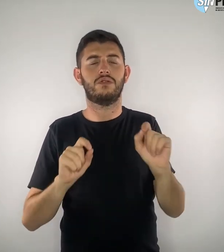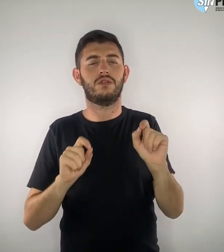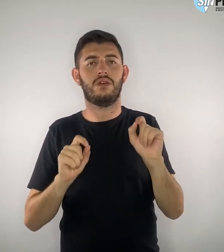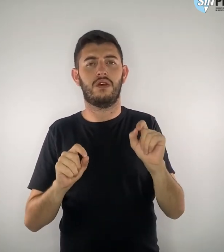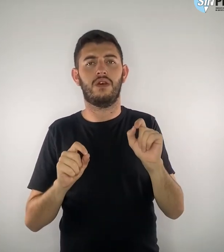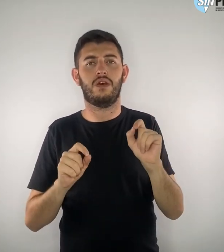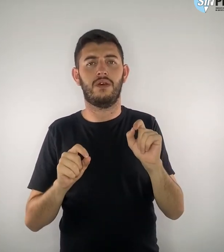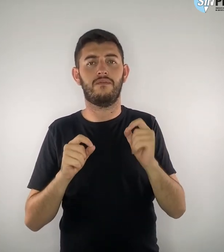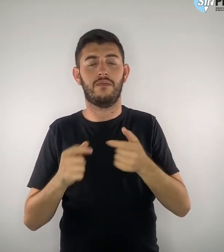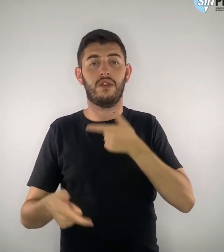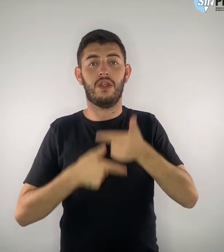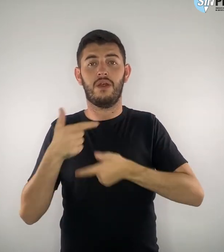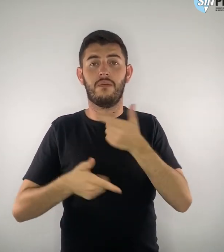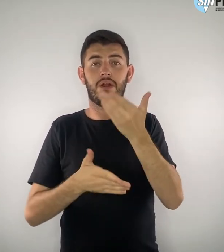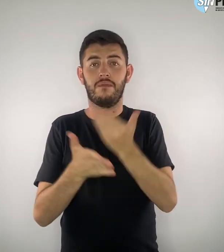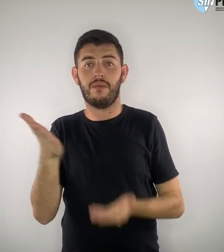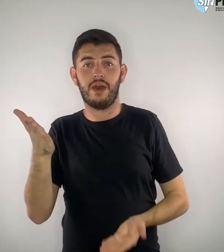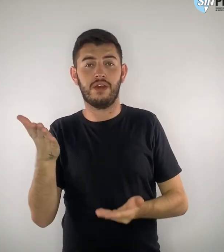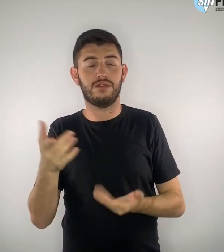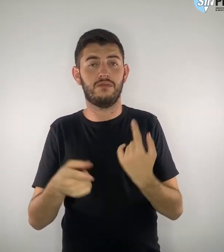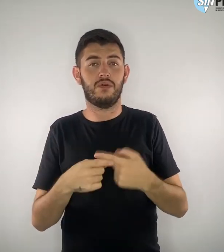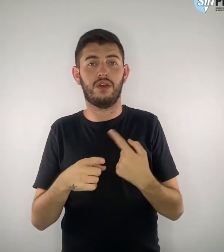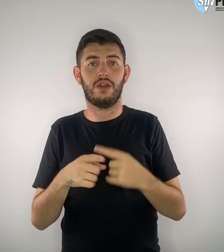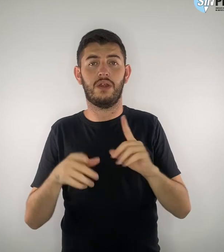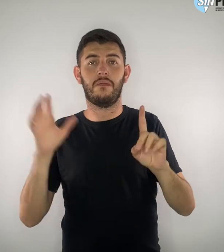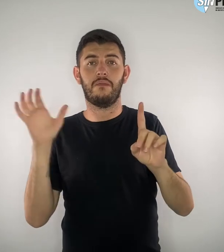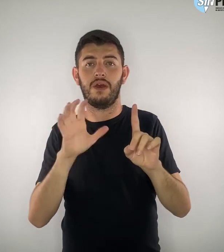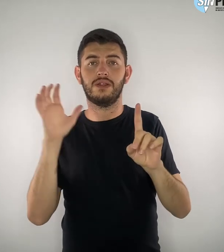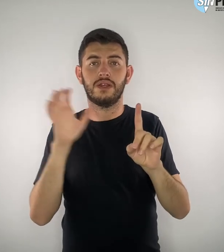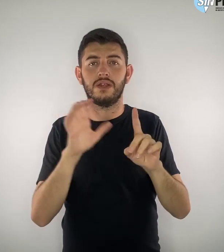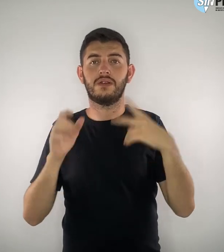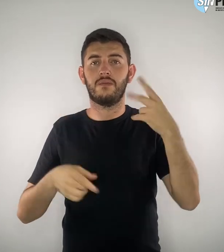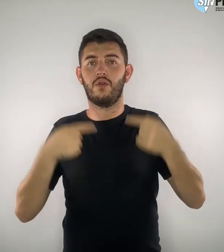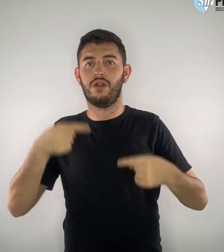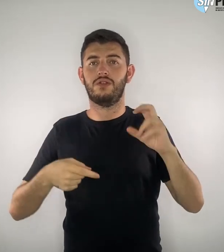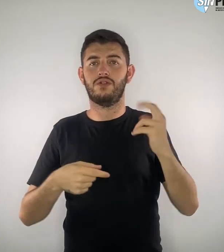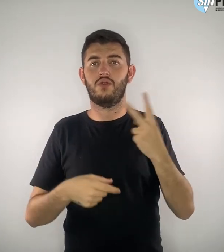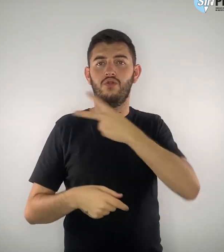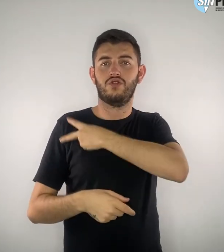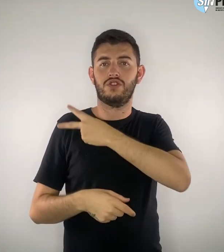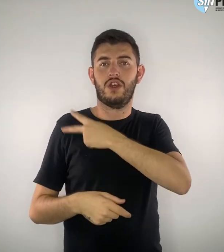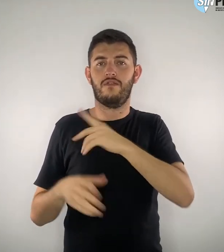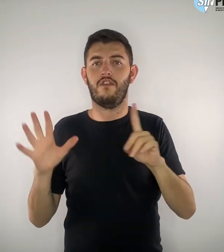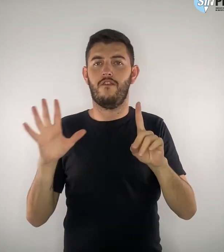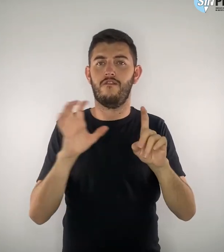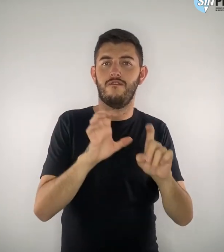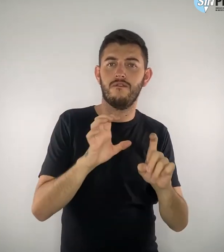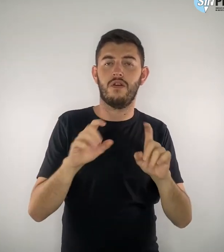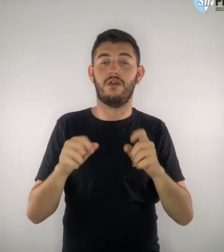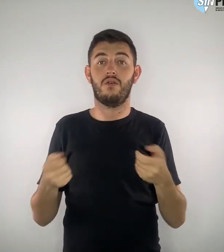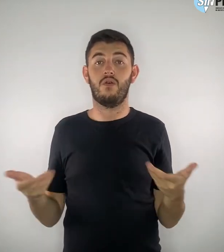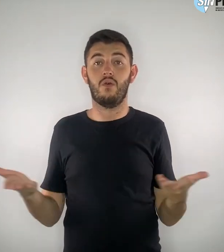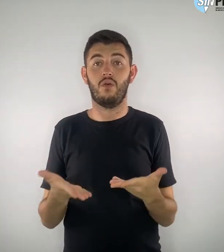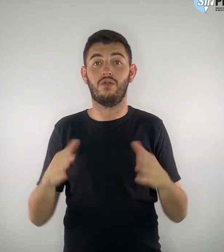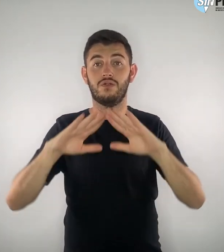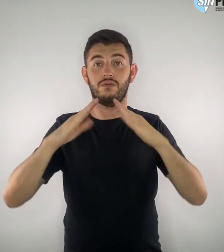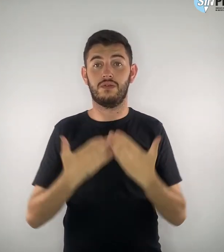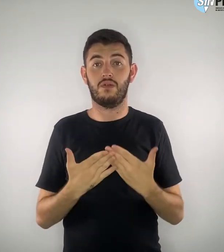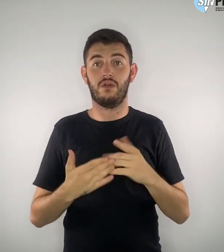perseguição política ou de seu chefe imediato. Hoje, uma escola com servidor estável,